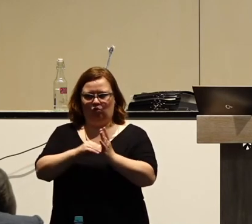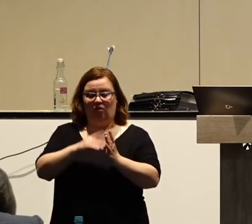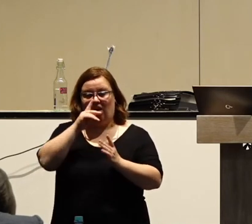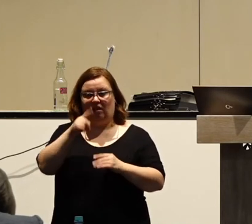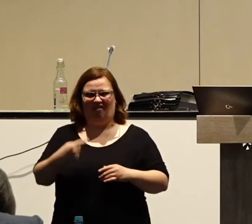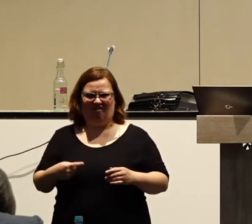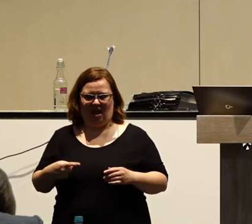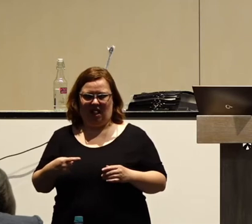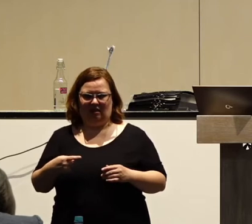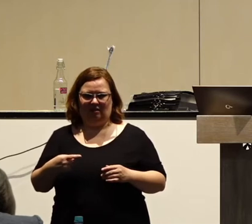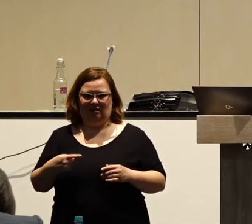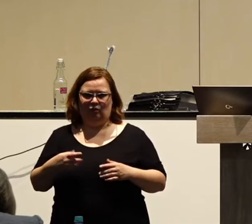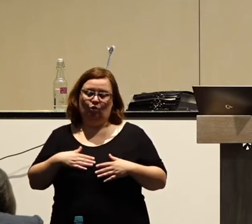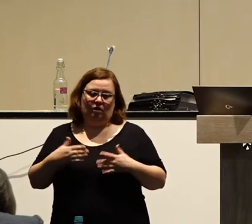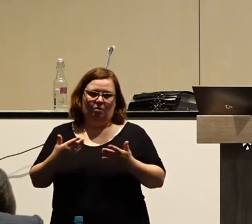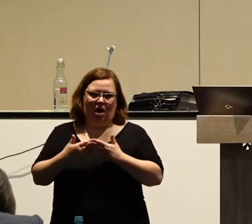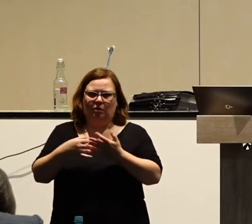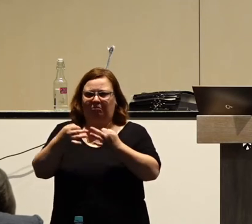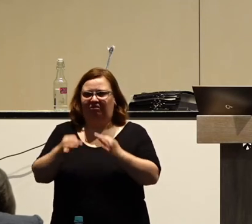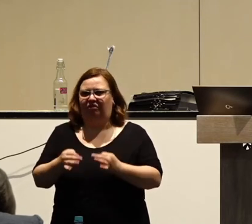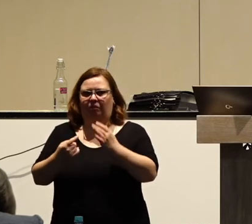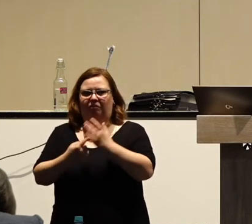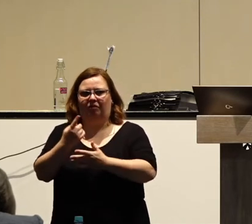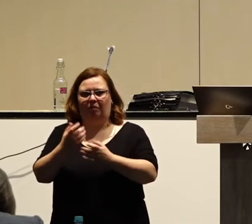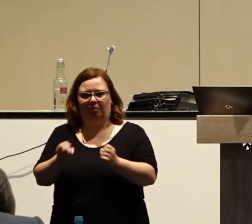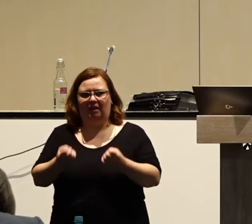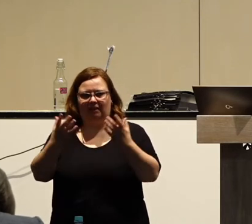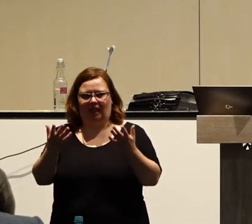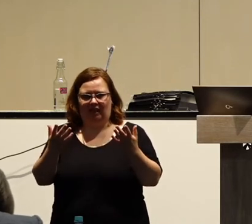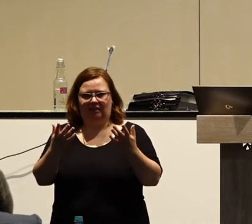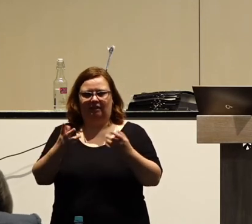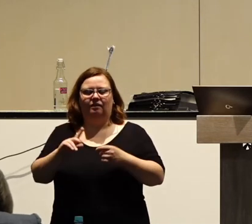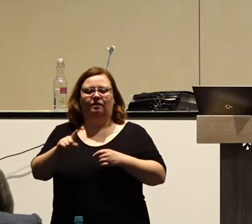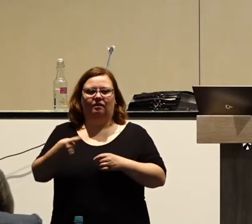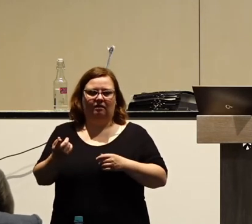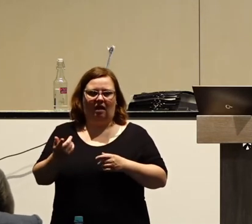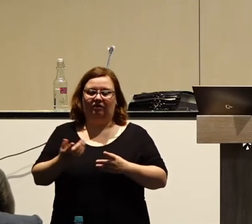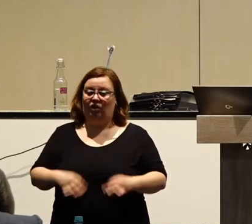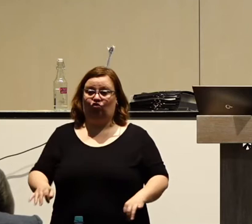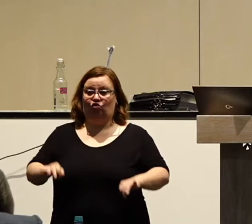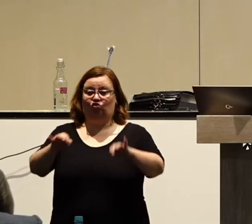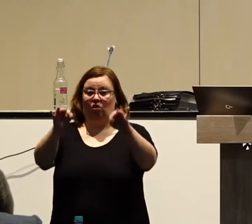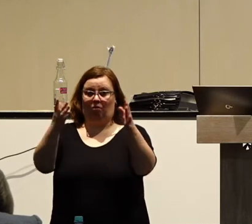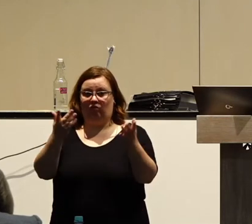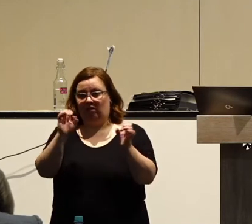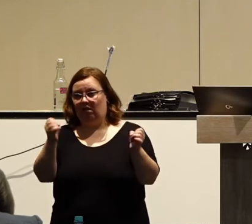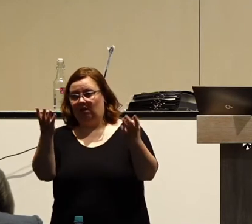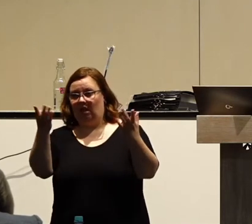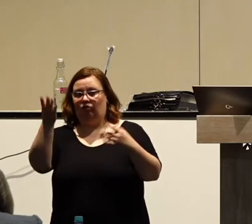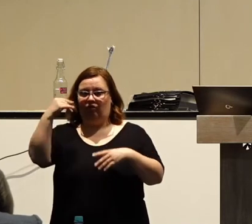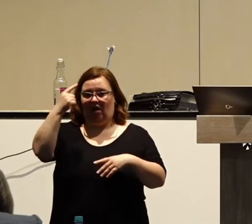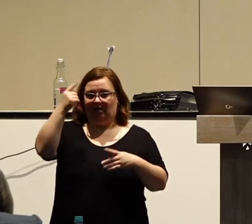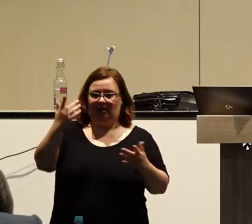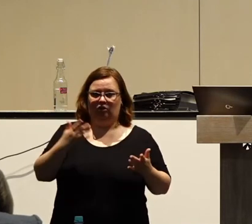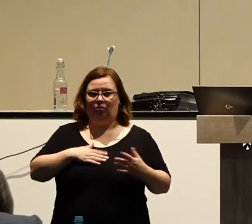nicht tun würden und es würde irgendwo irgendetwas passieren, dann wäre das Drama wieder groß und wir haben es ja nicht